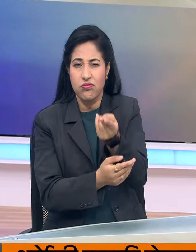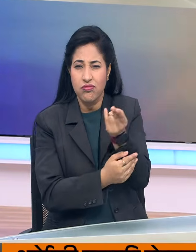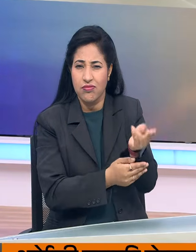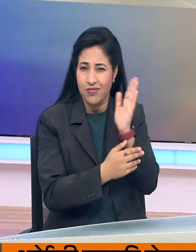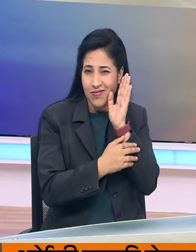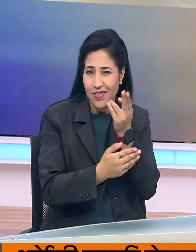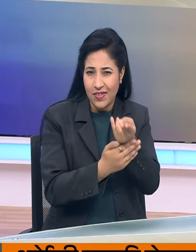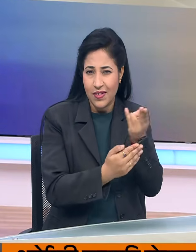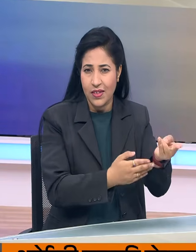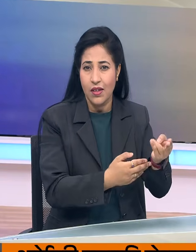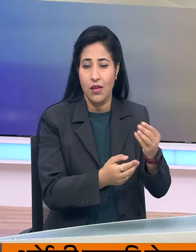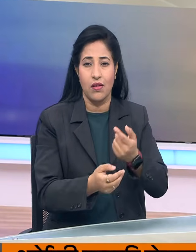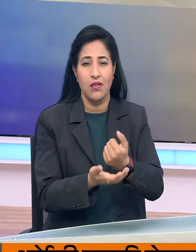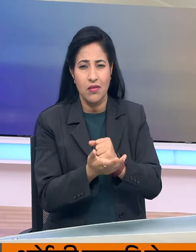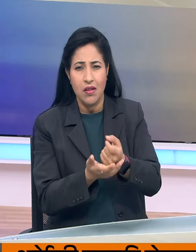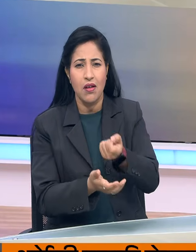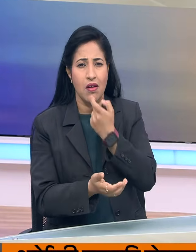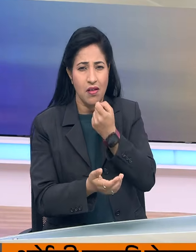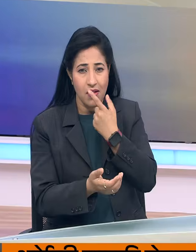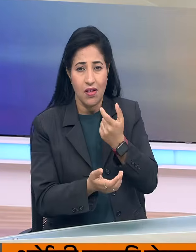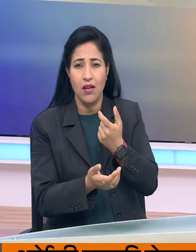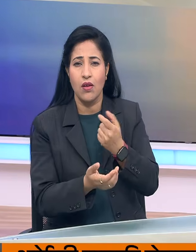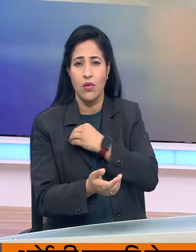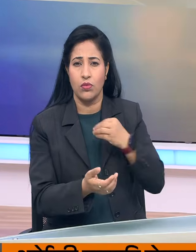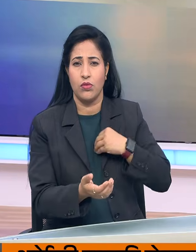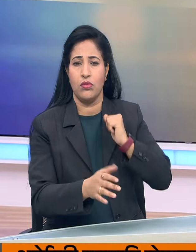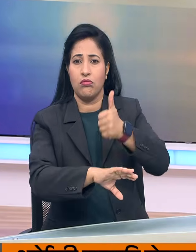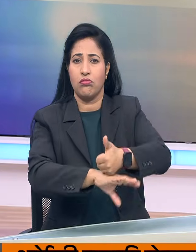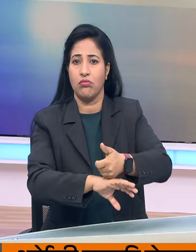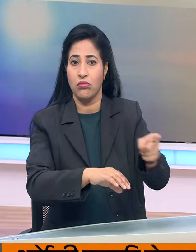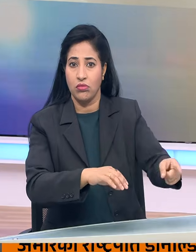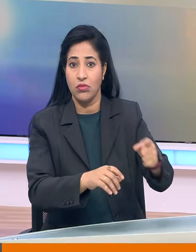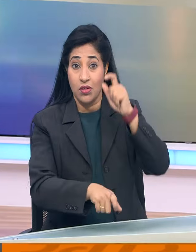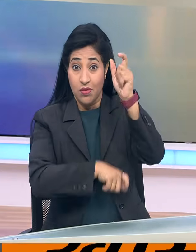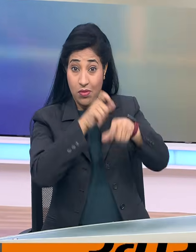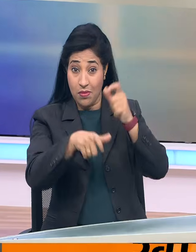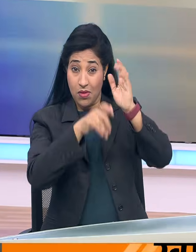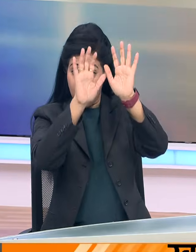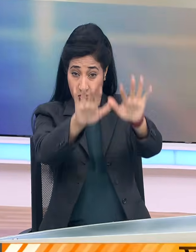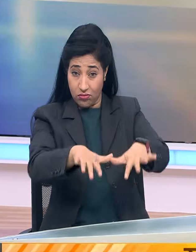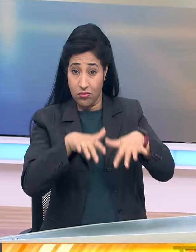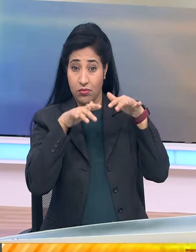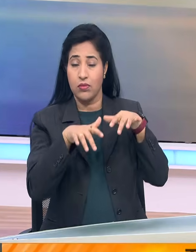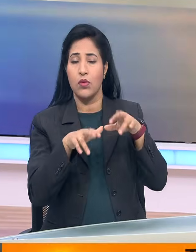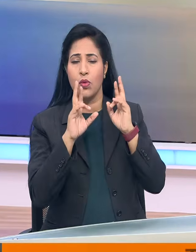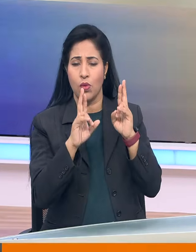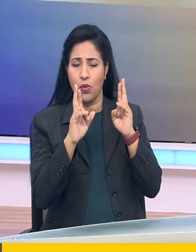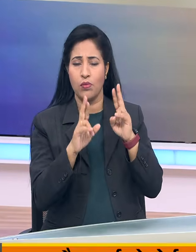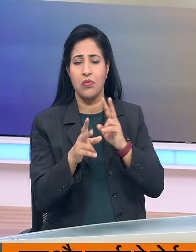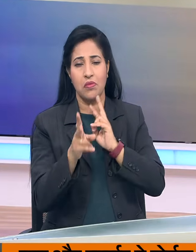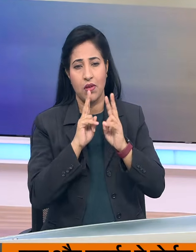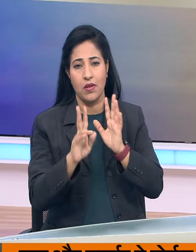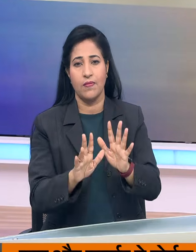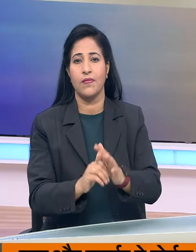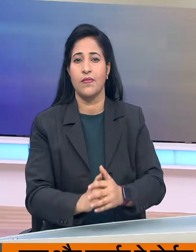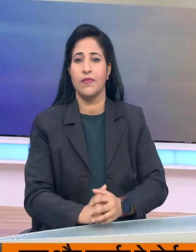आयुर्वेद अस्पताल की आधारशिला रखेंगे। इस अवसर पर उनके एक जनसभा को संबोधित करने की भी उम्मीद है।